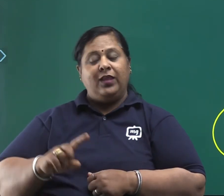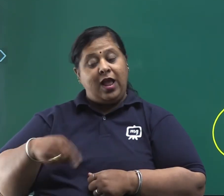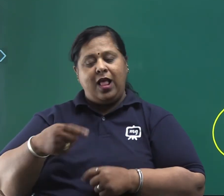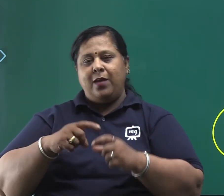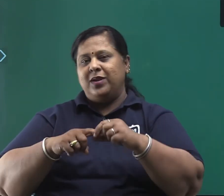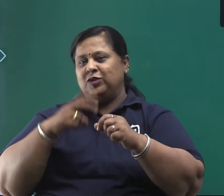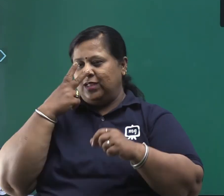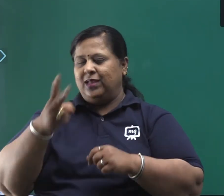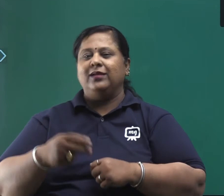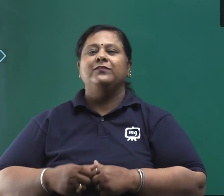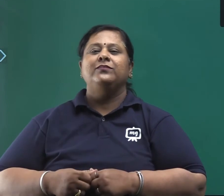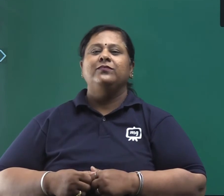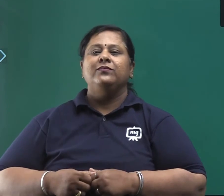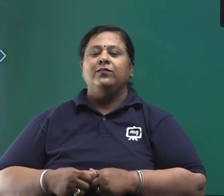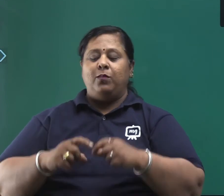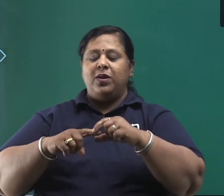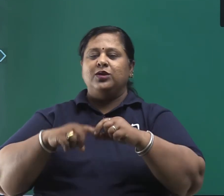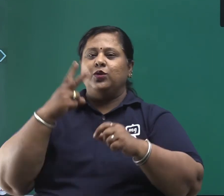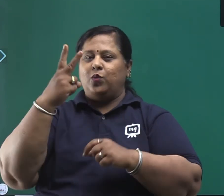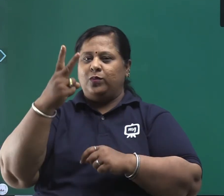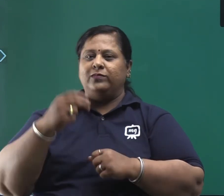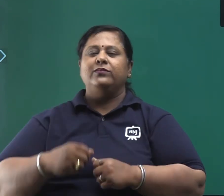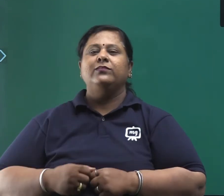आगे का प्रश्न देखते हैं। प्रश्न 2।